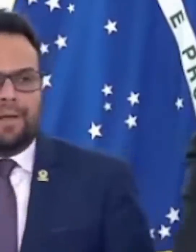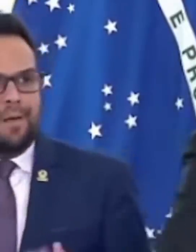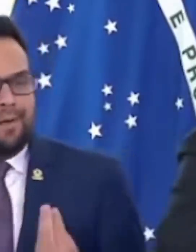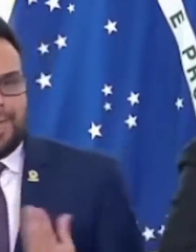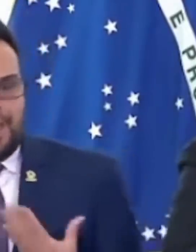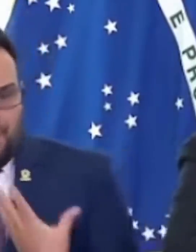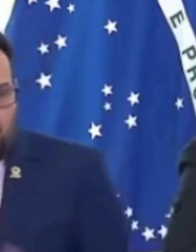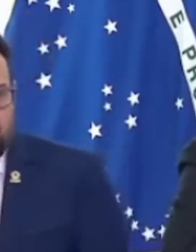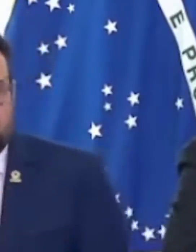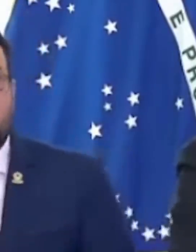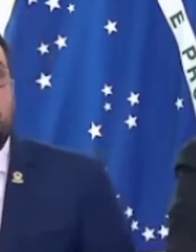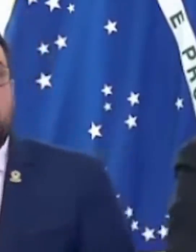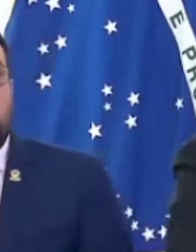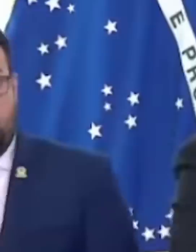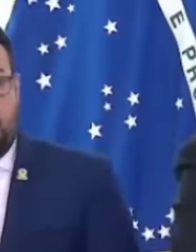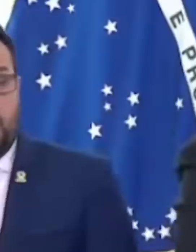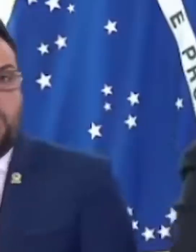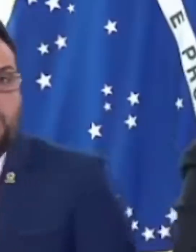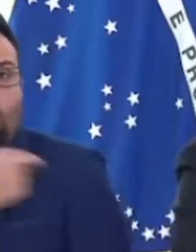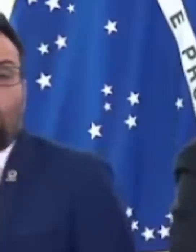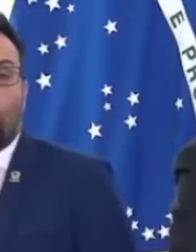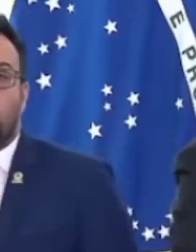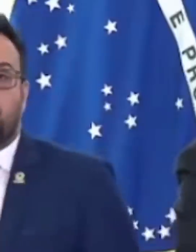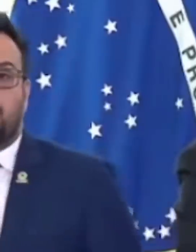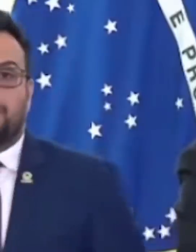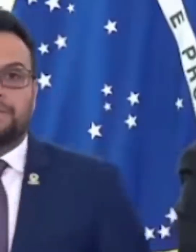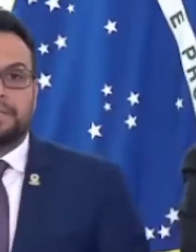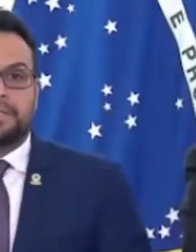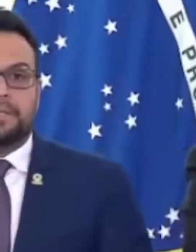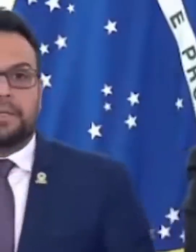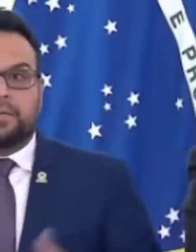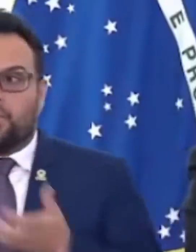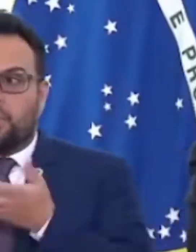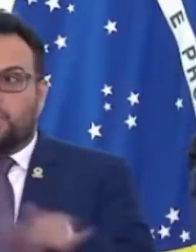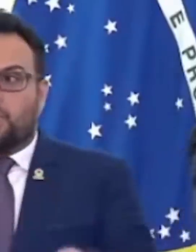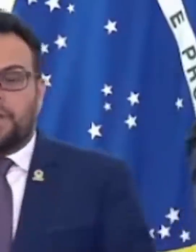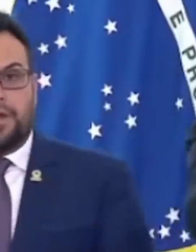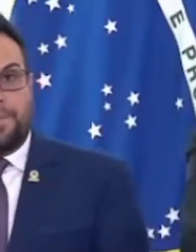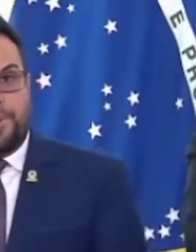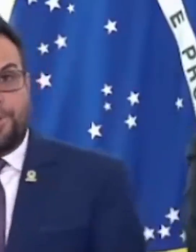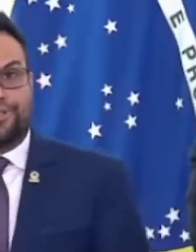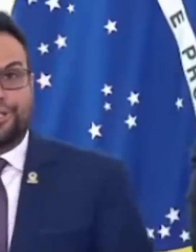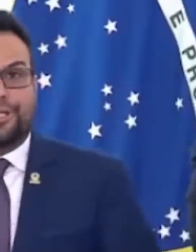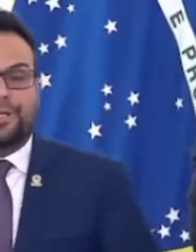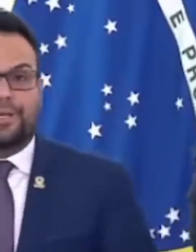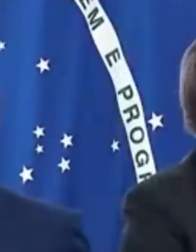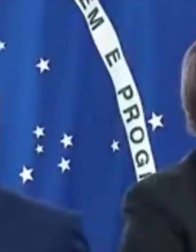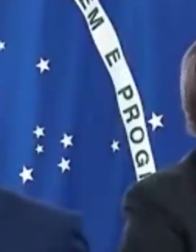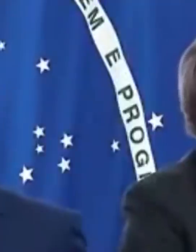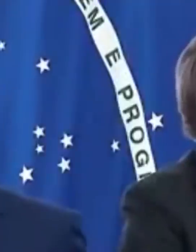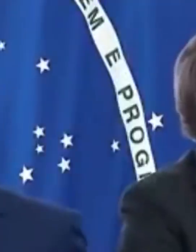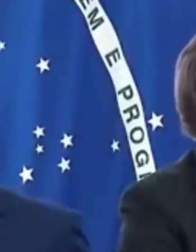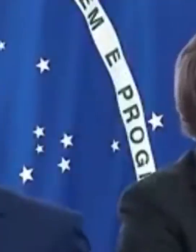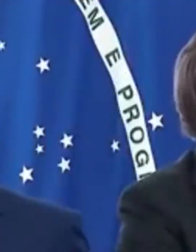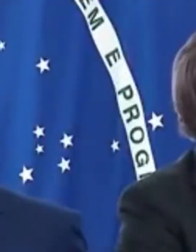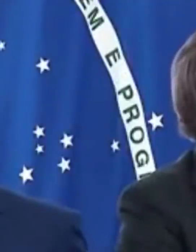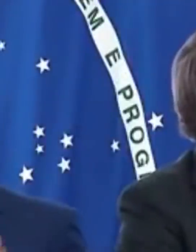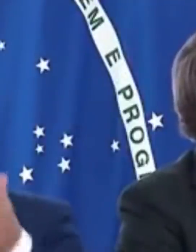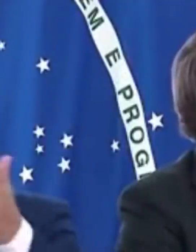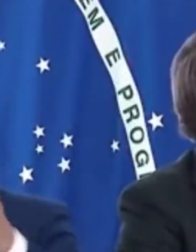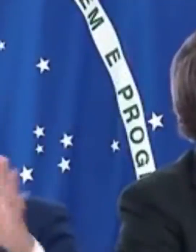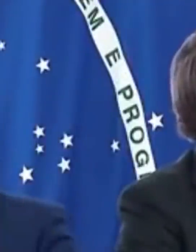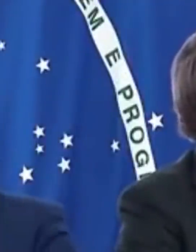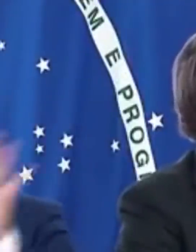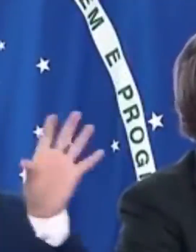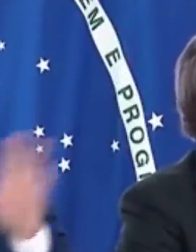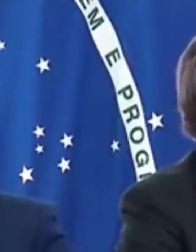cartão vacinal se eu não tomei vacina e é o direito meu de não tomar? Como é o direito de qualquer um aqui. Eu não posso entender um